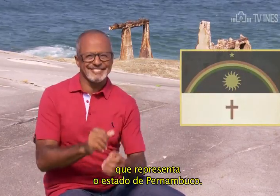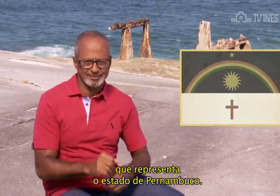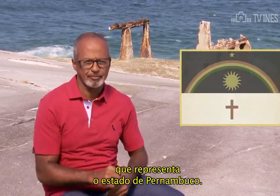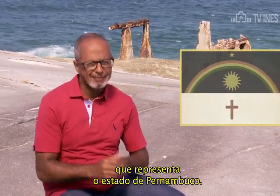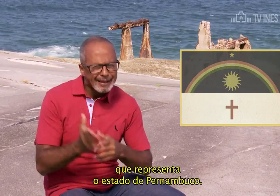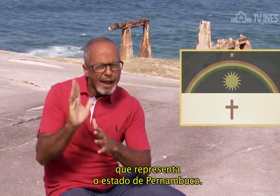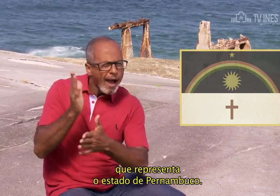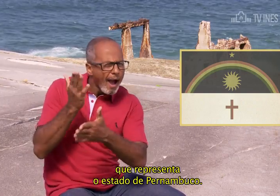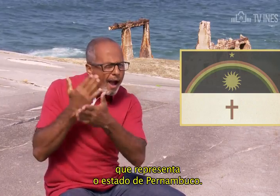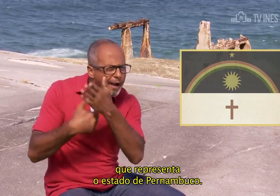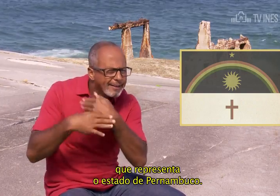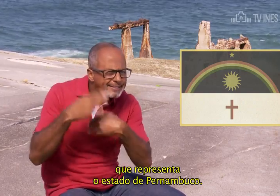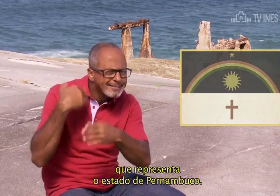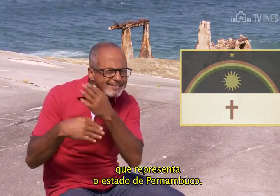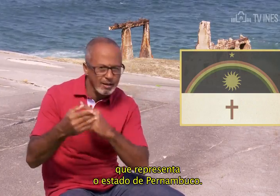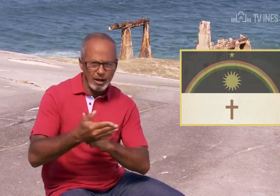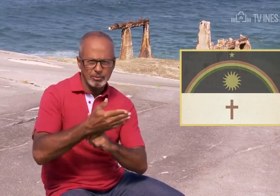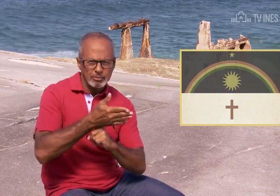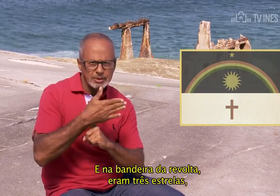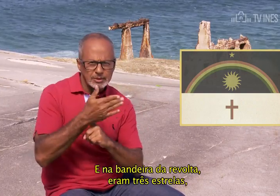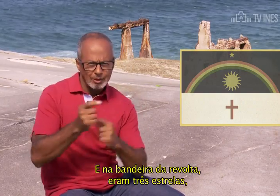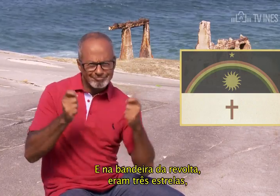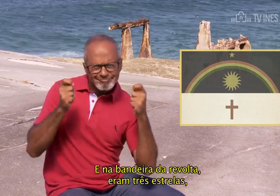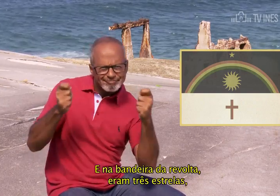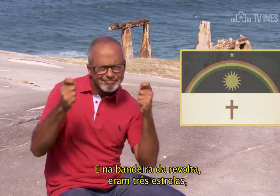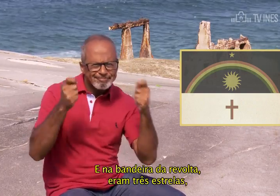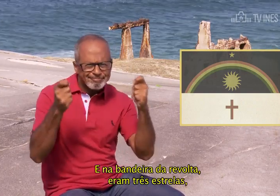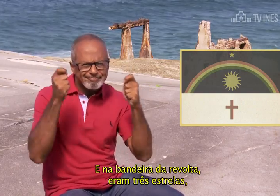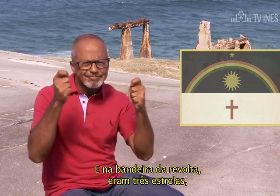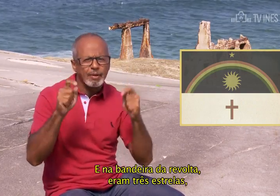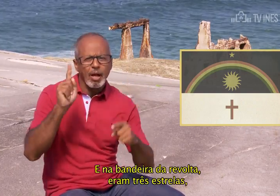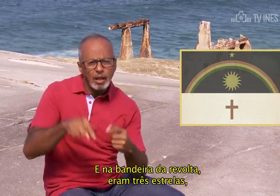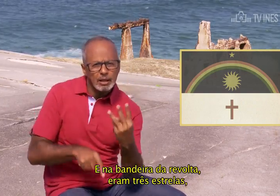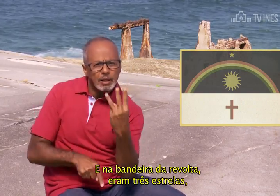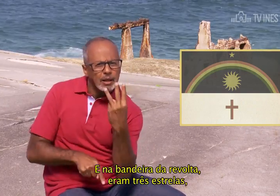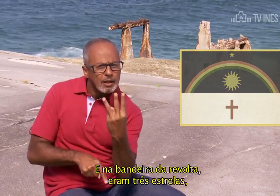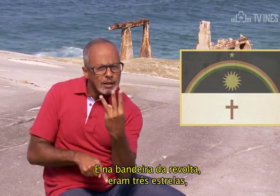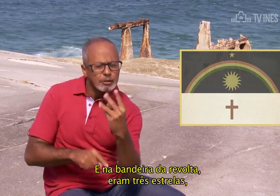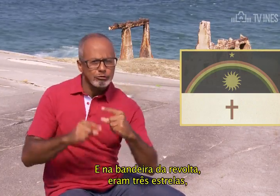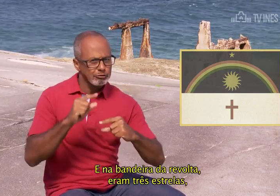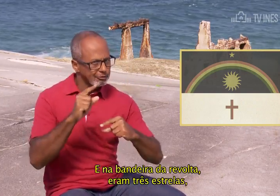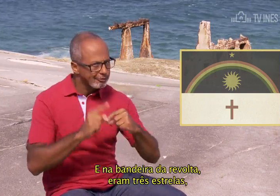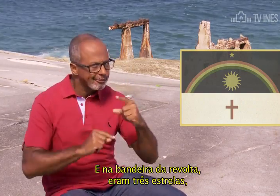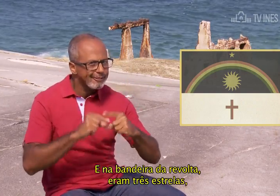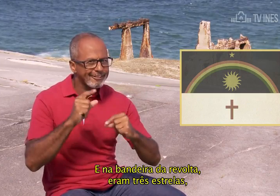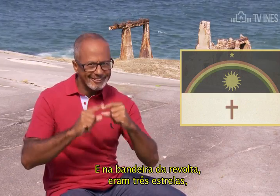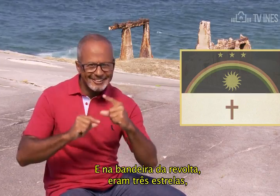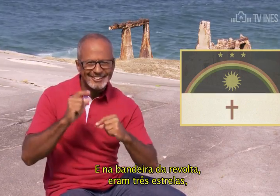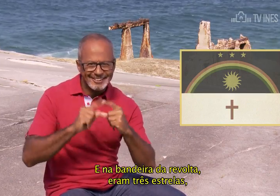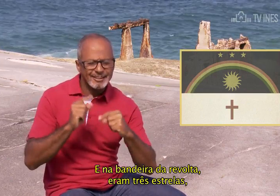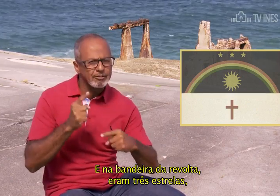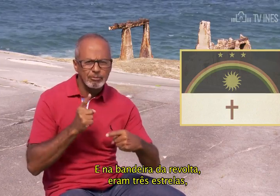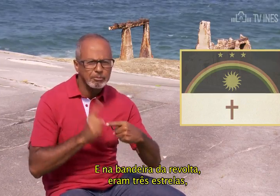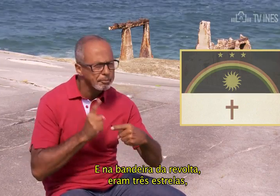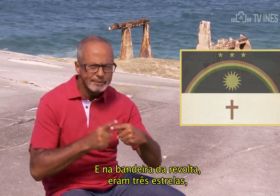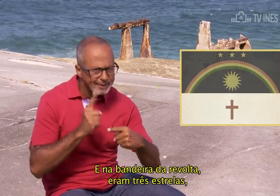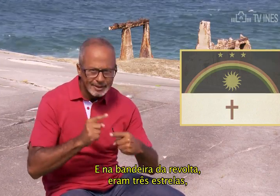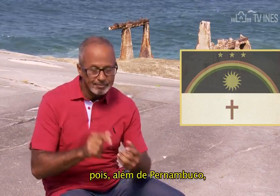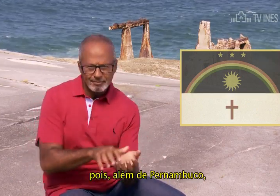de Pernambuco. E na bandeira da revolta, eram 3 estrelas,